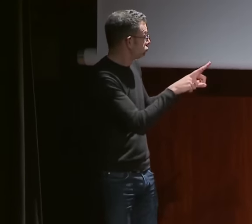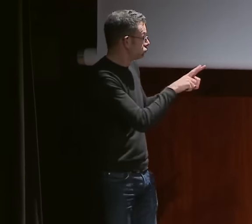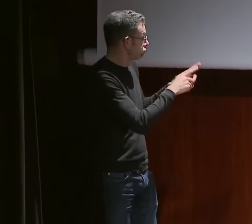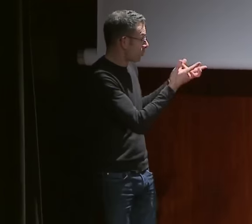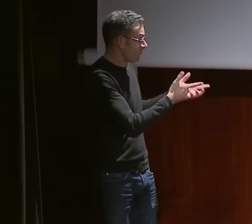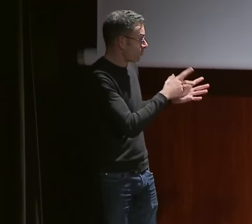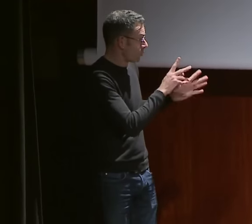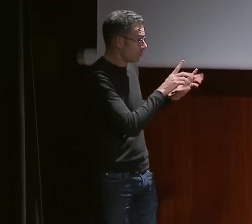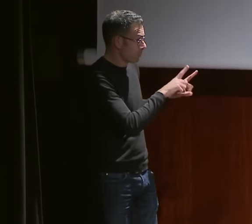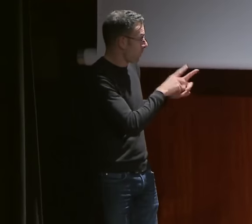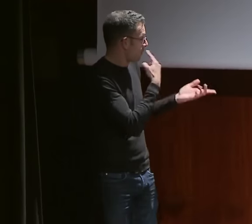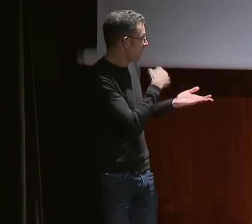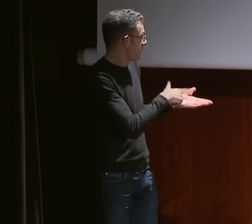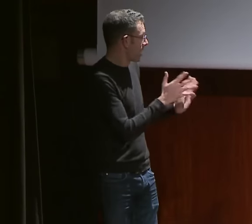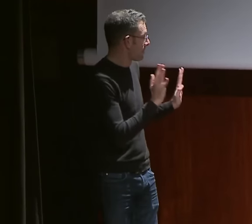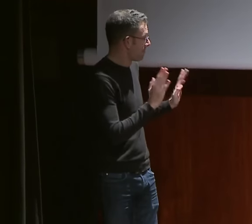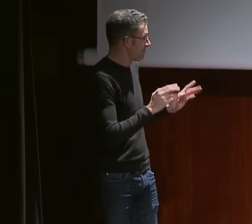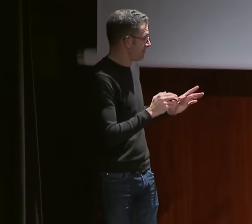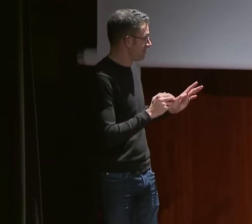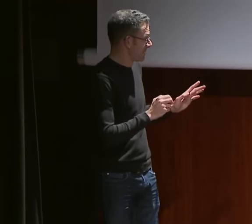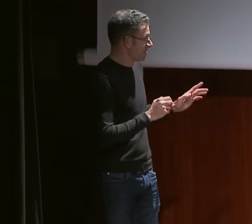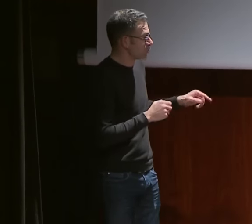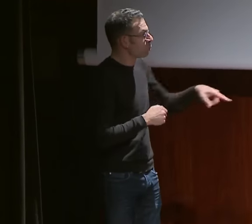Comme vous préférez, Victor. Comme vous êtes confortable.